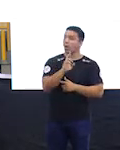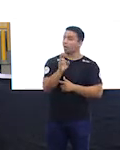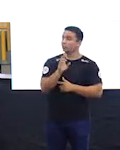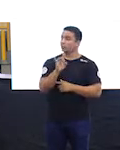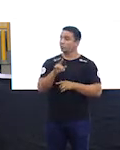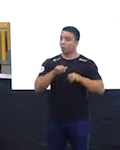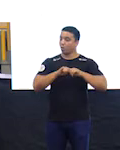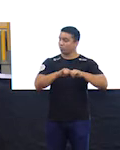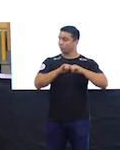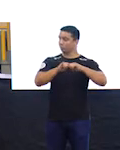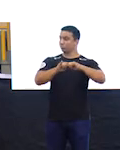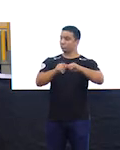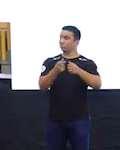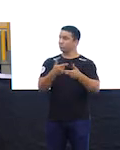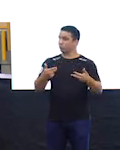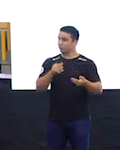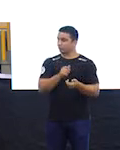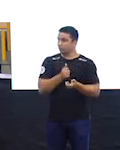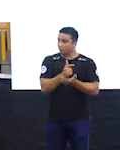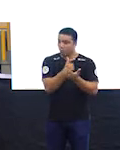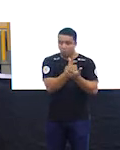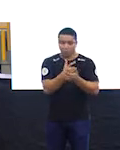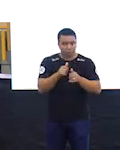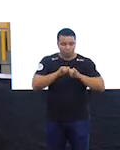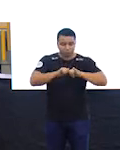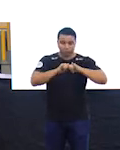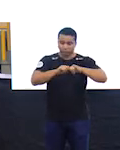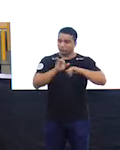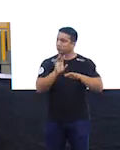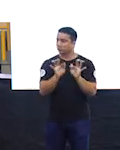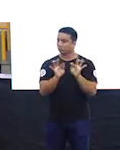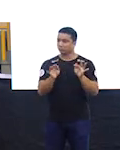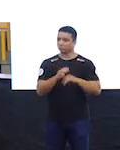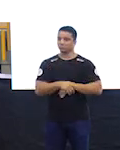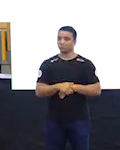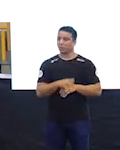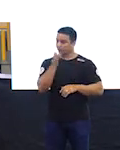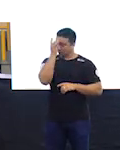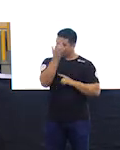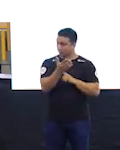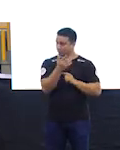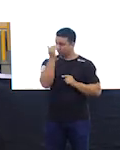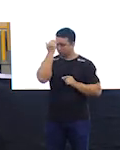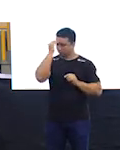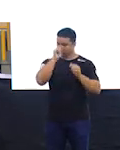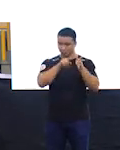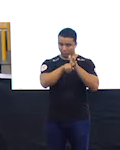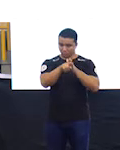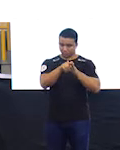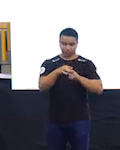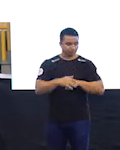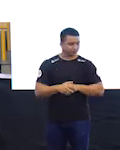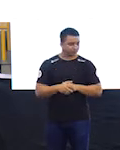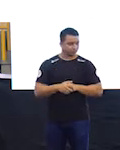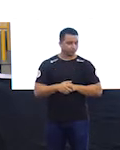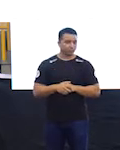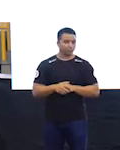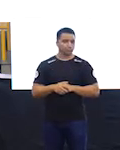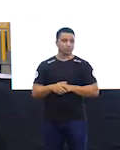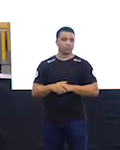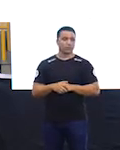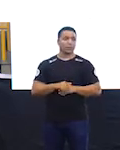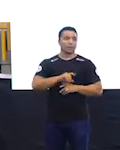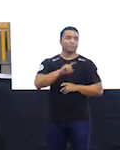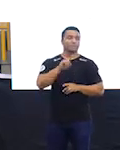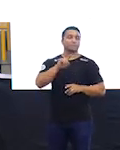de supermercado. Só para a gente ter só para facilitar o entendimento. Em vez de somar as coisas, vamos